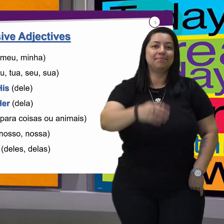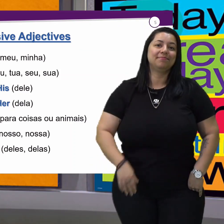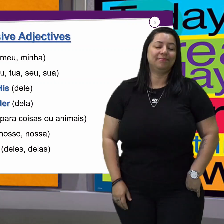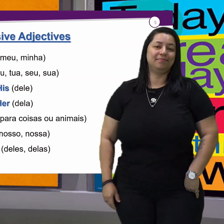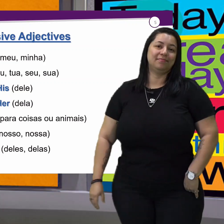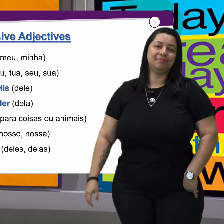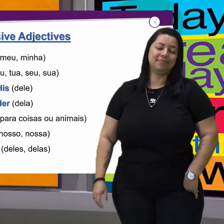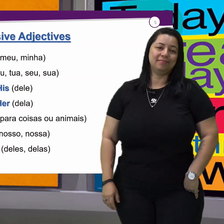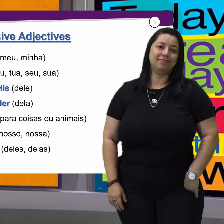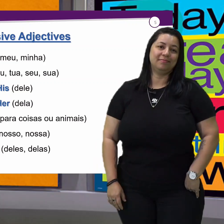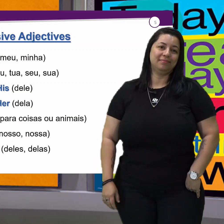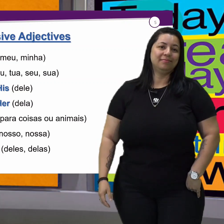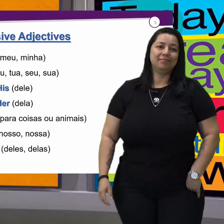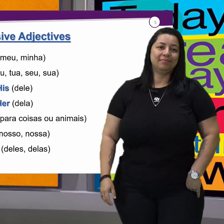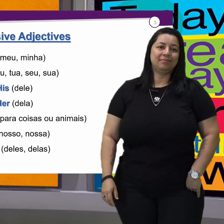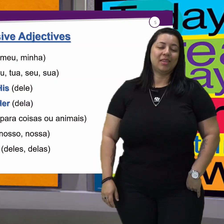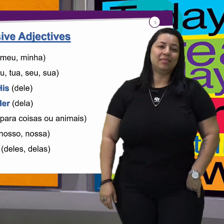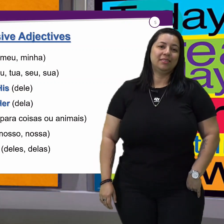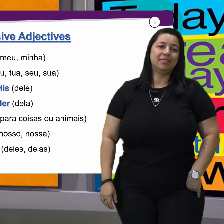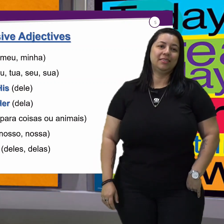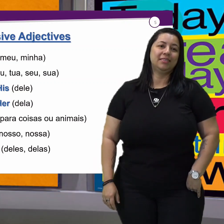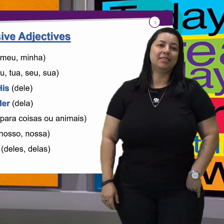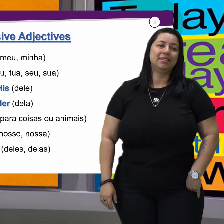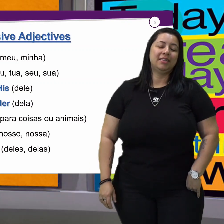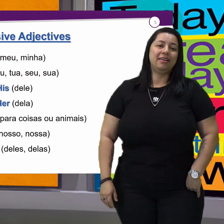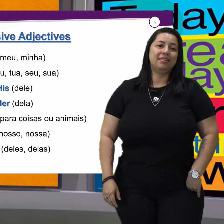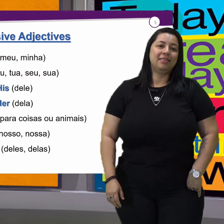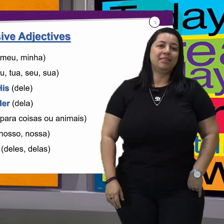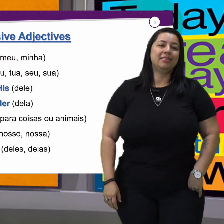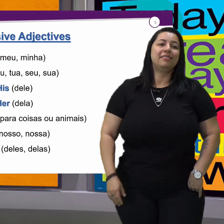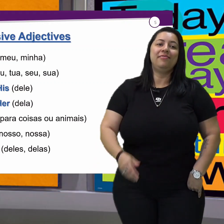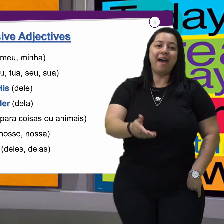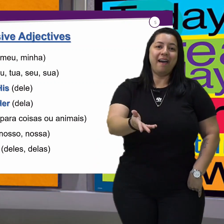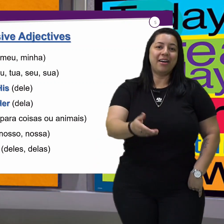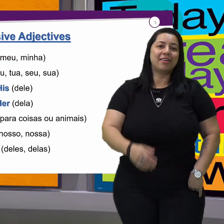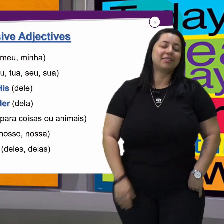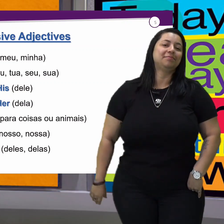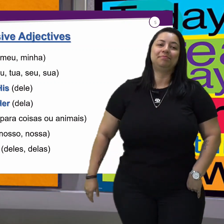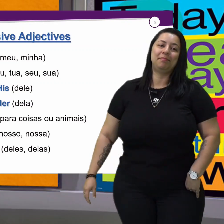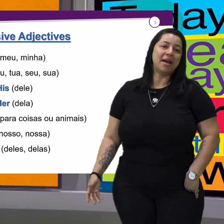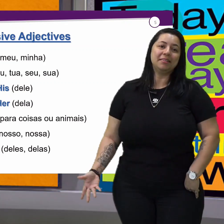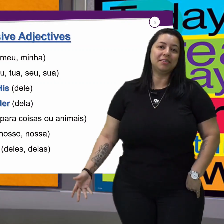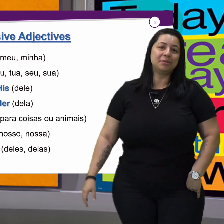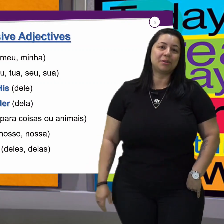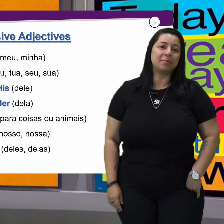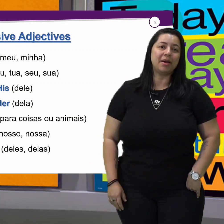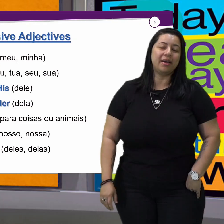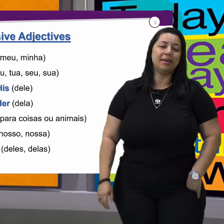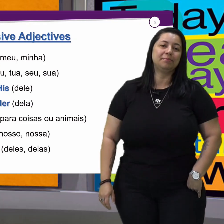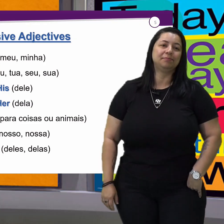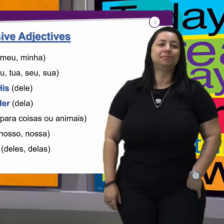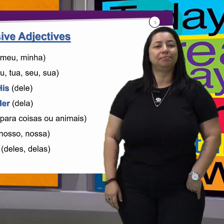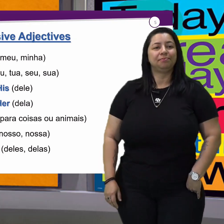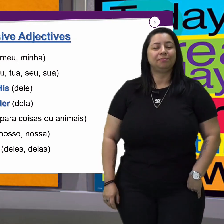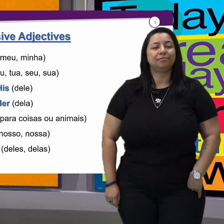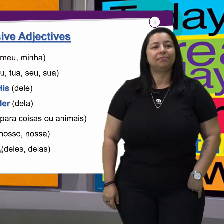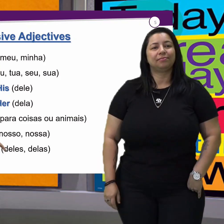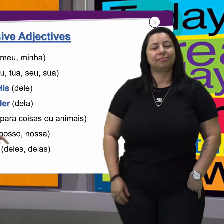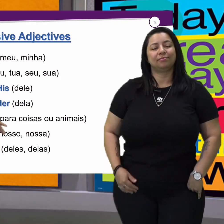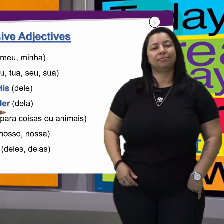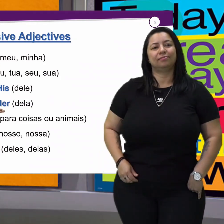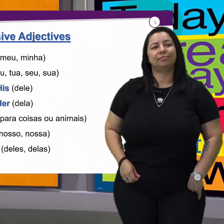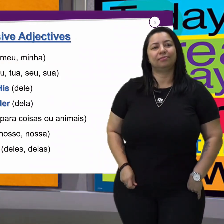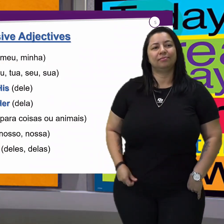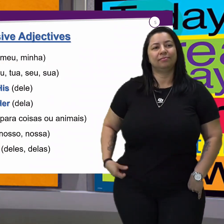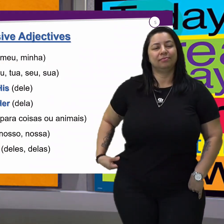você, tu. E o it's também. Eu tinha esquecido dele, não tinha visto. Só tirar o Szinho, ele fica it. Parecido também. Exatamente.